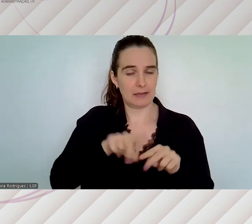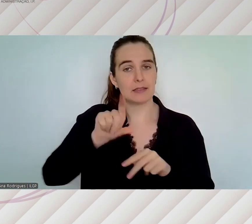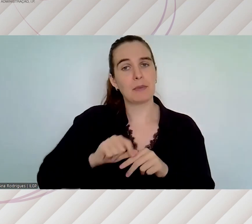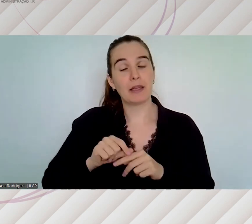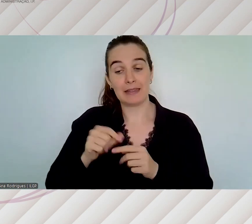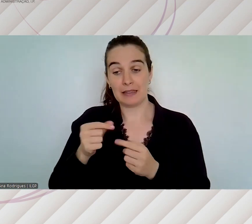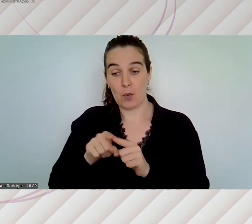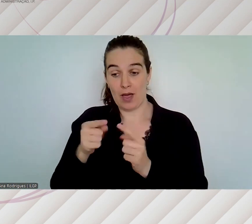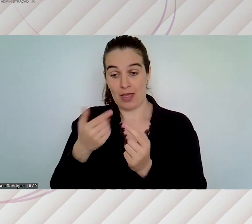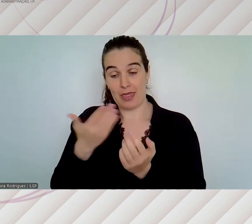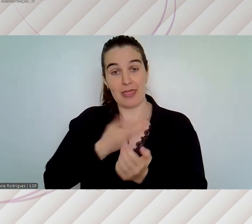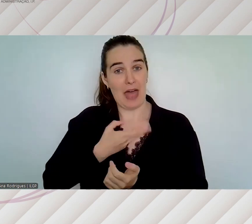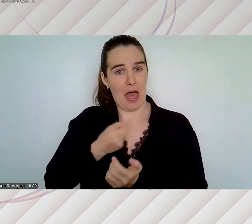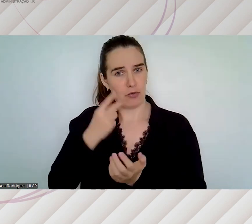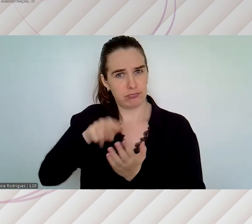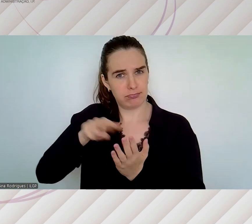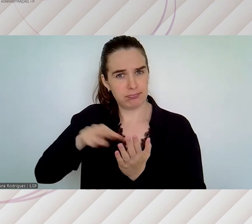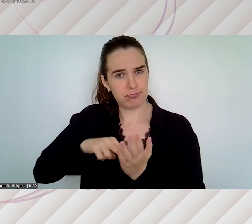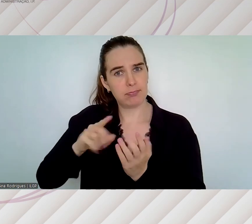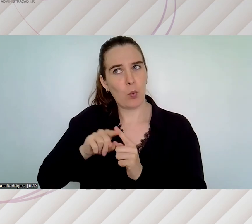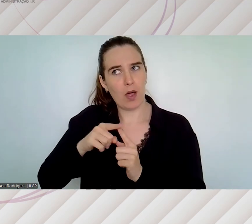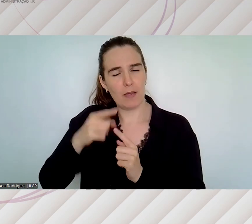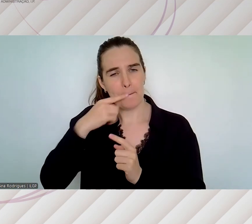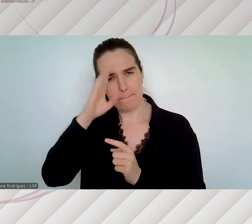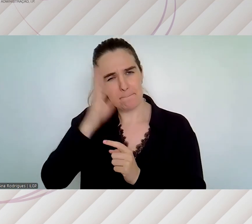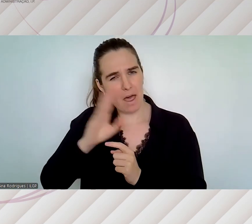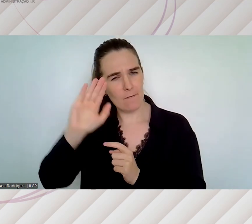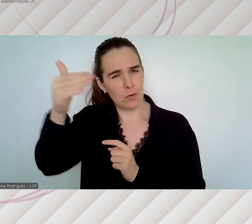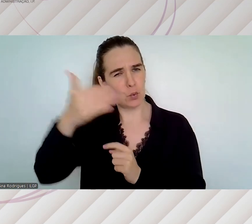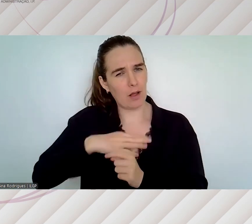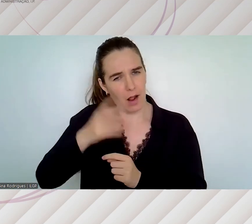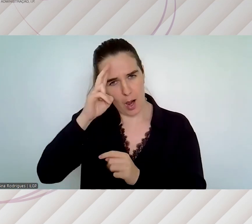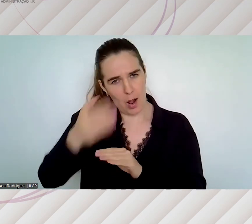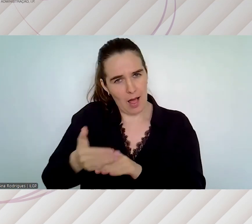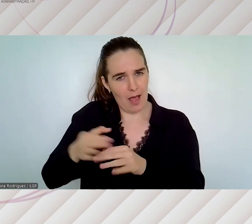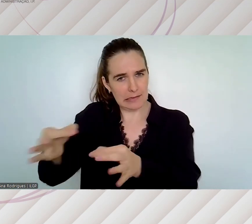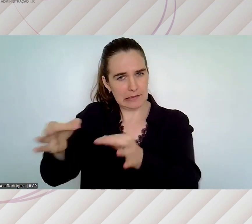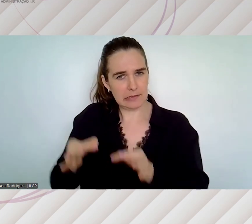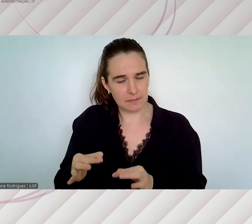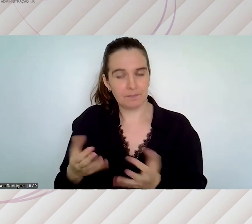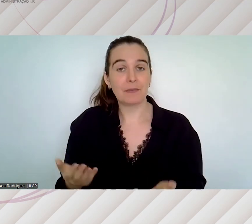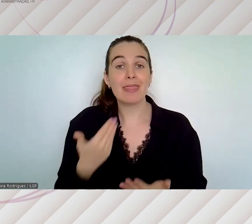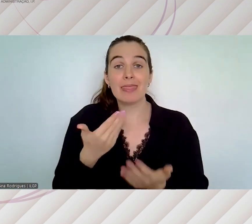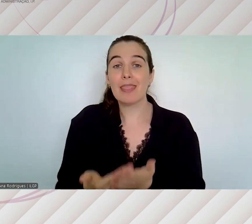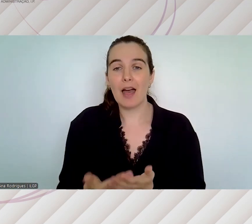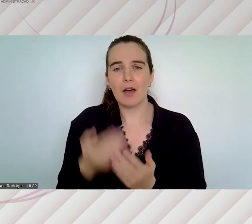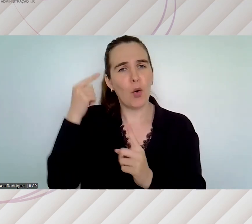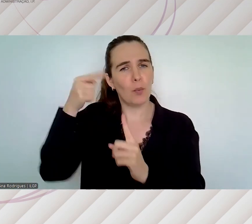consequente antecipação daquilo que queremos do futuro. A necessidade de conferir um propósito ao